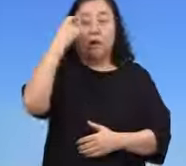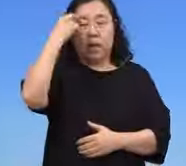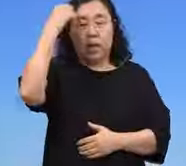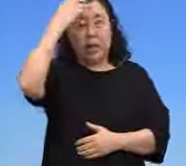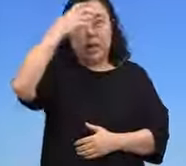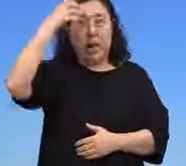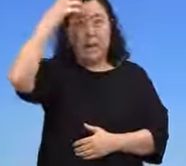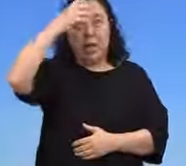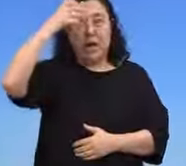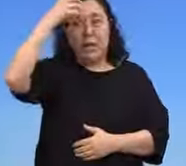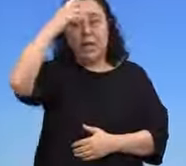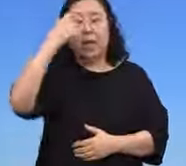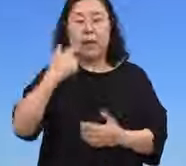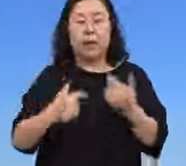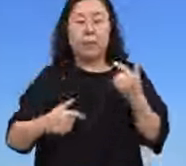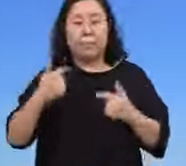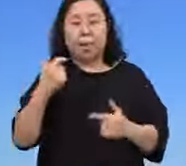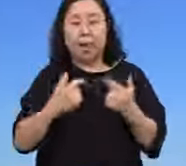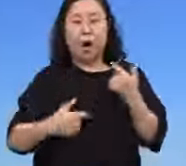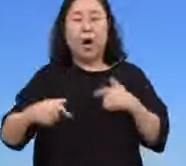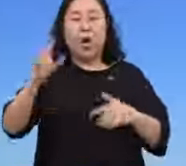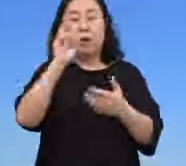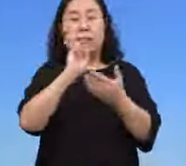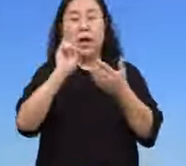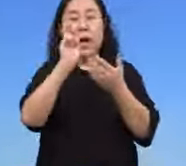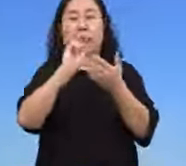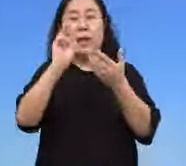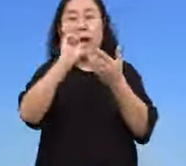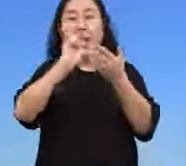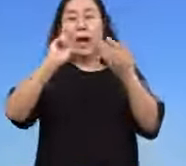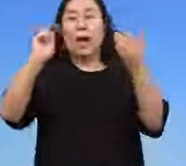내 영 기뻐 찬양합니다.